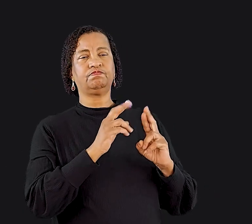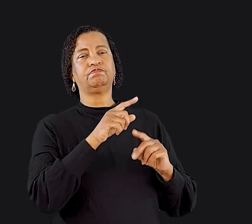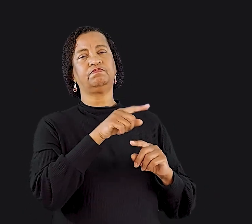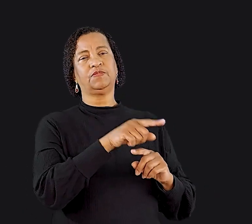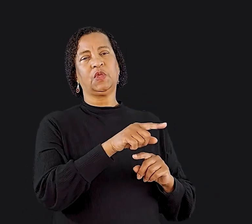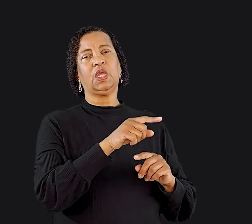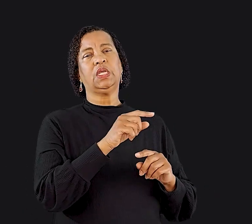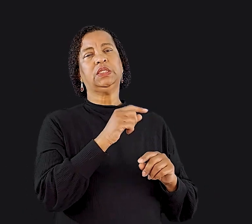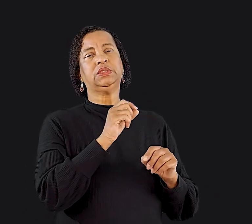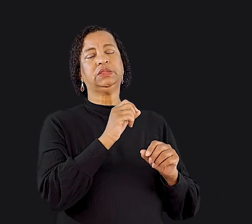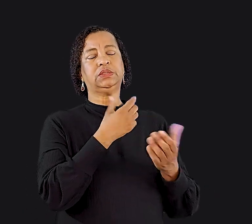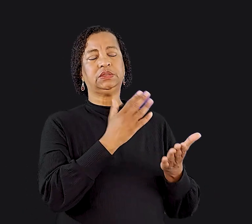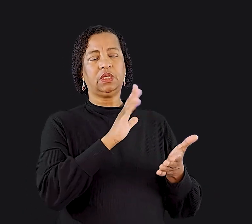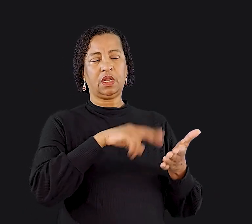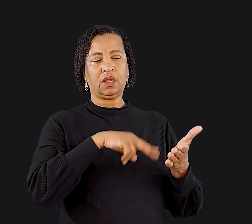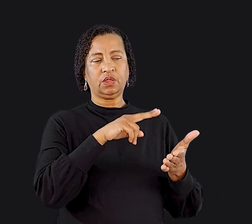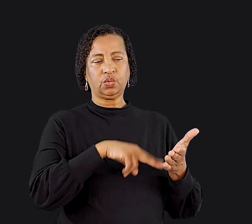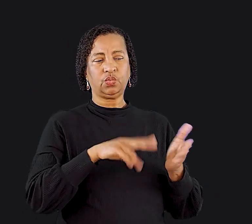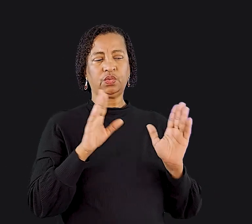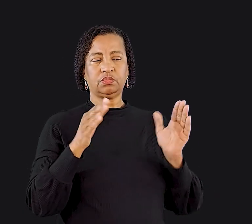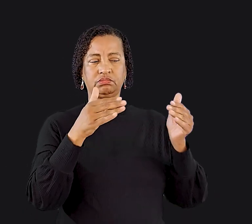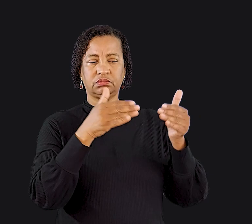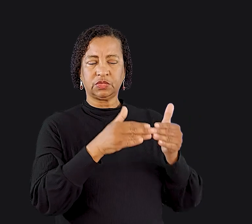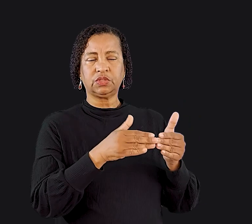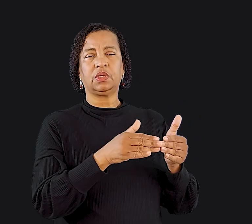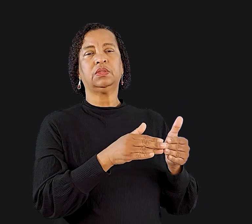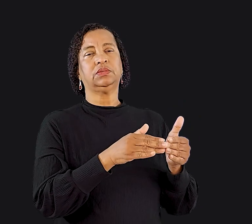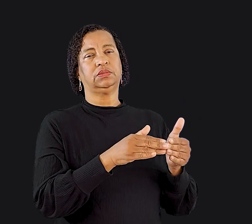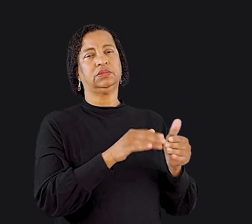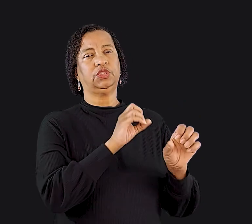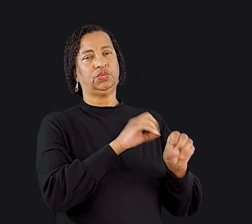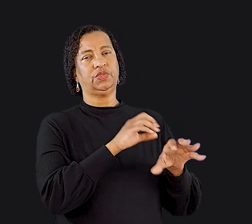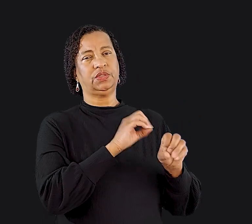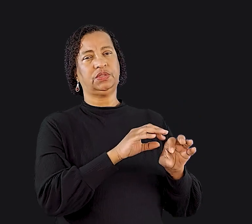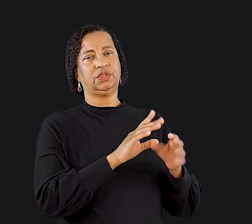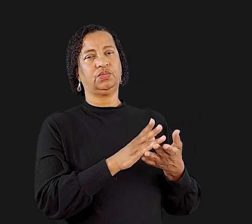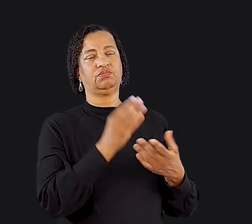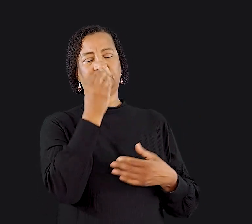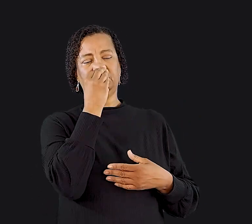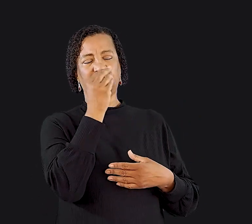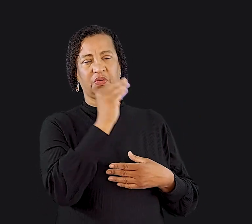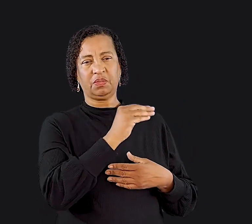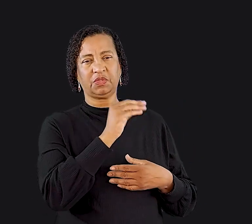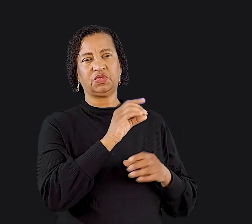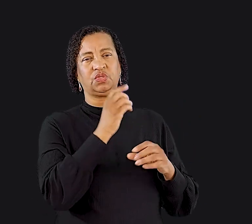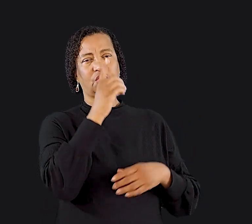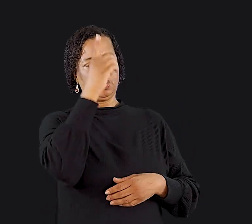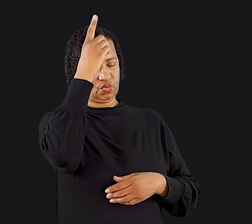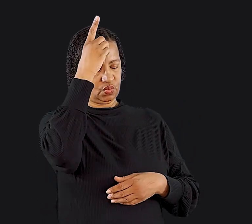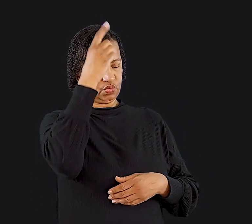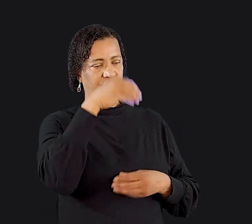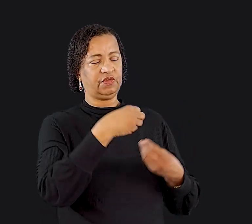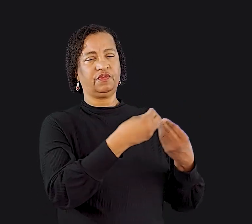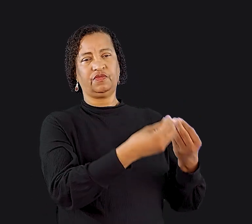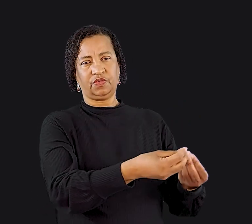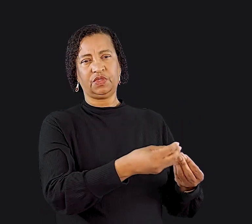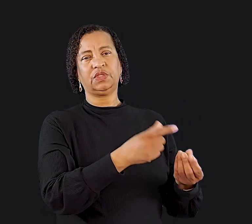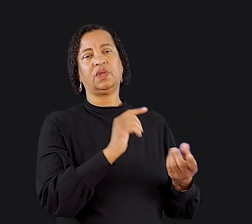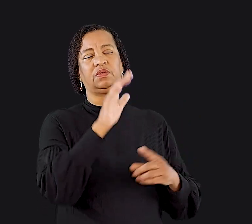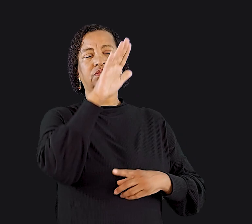e na pregação e no ensino, hein, Timóteo? Não negligencie o dom que lhe foi dado por mensagem profética com imposição